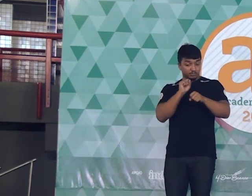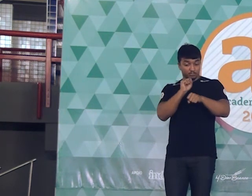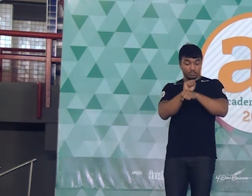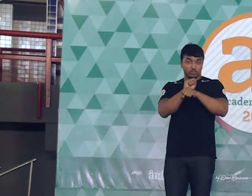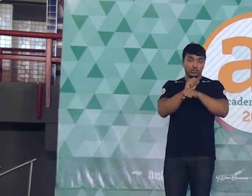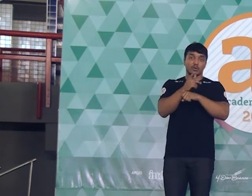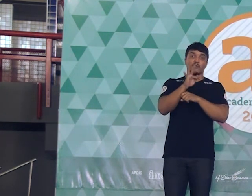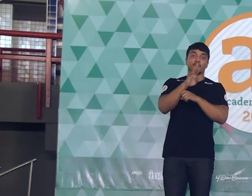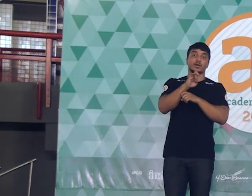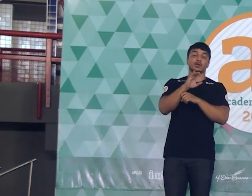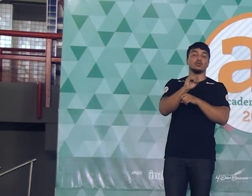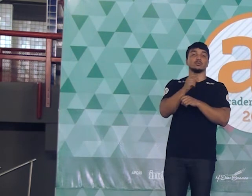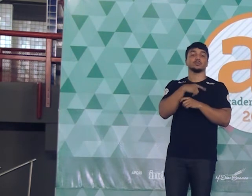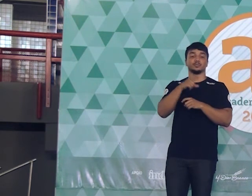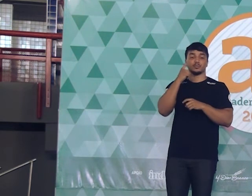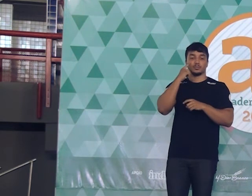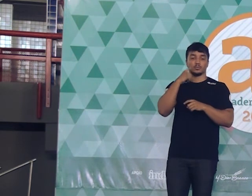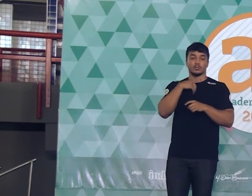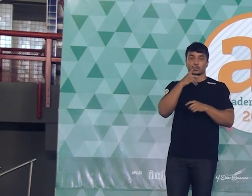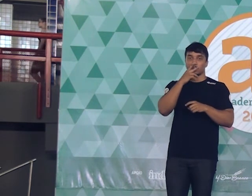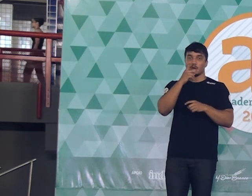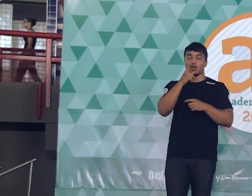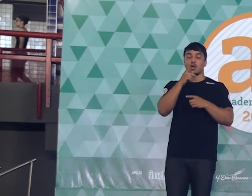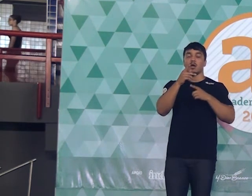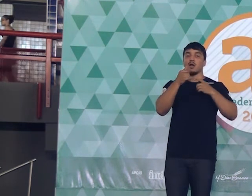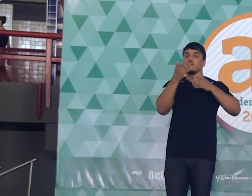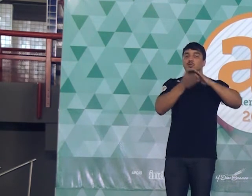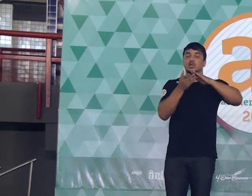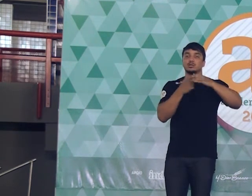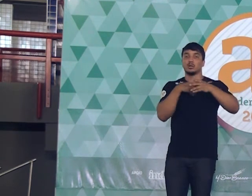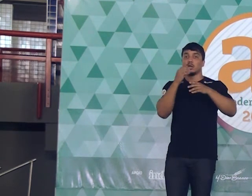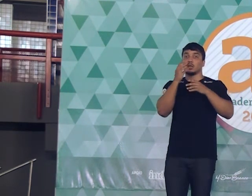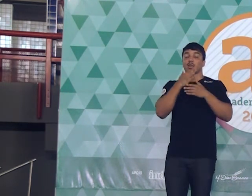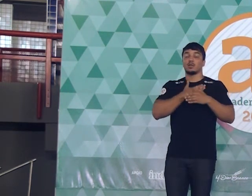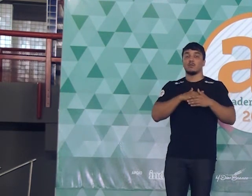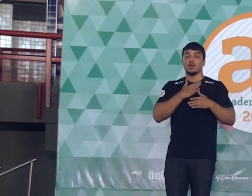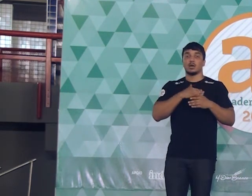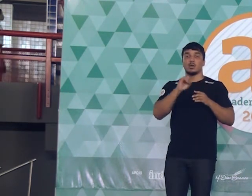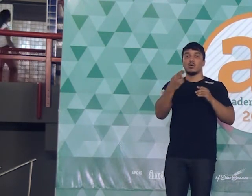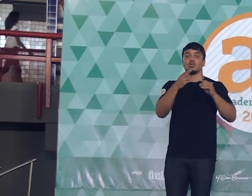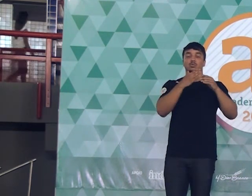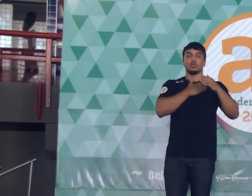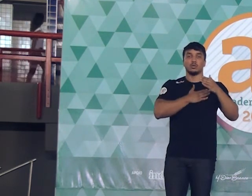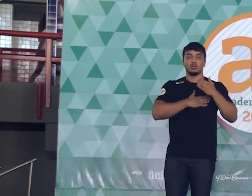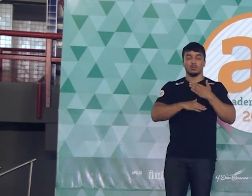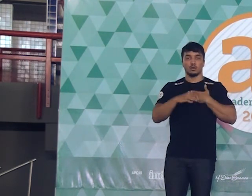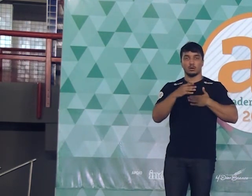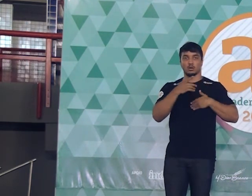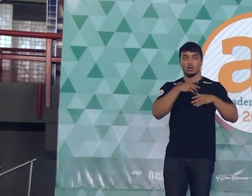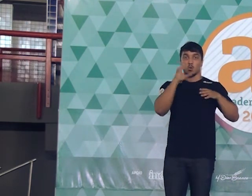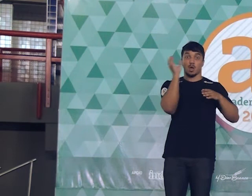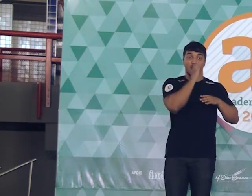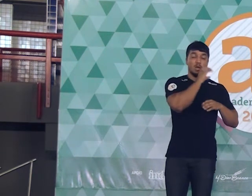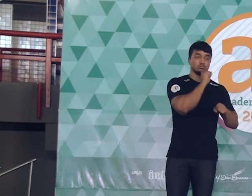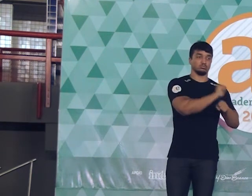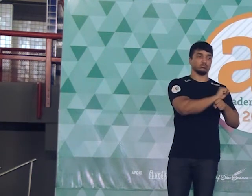aciona os freios, a velocidade cai bruscamente ou essa velocidade vai diminuindo, mesmo que